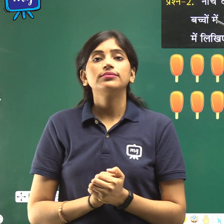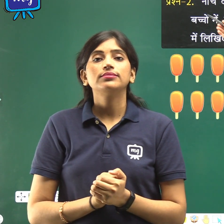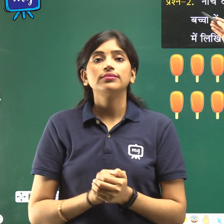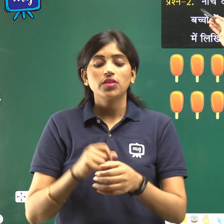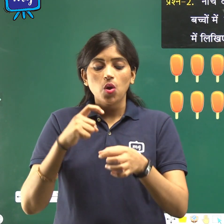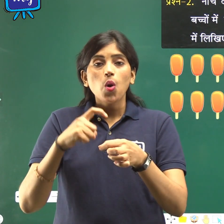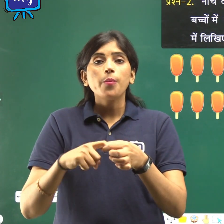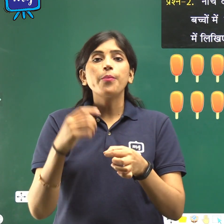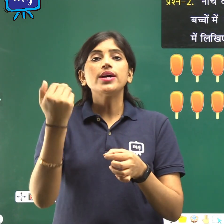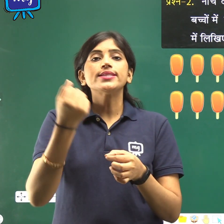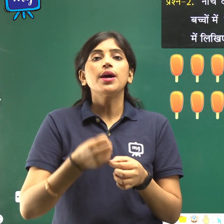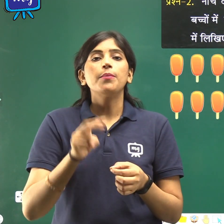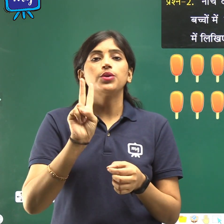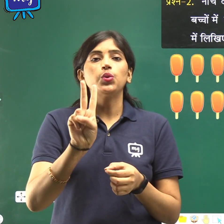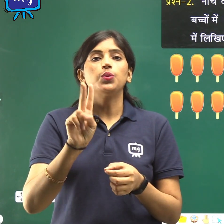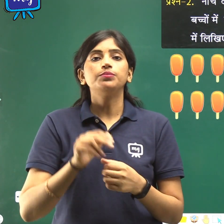प्रश्न नंबर 2।